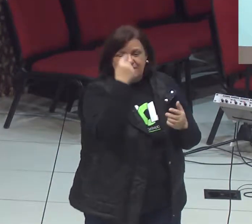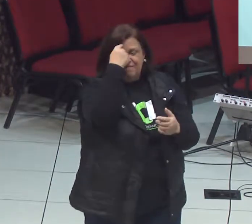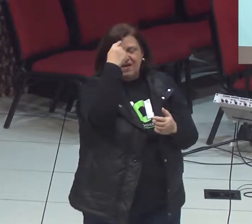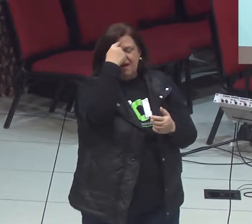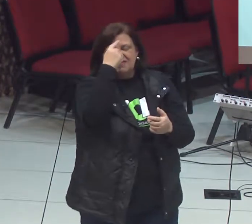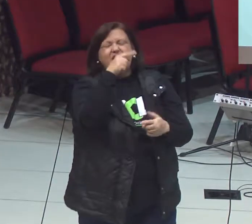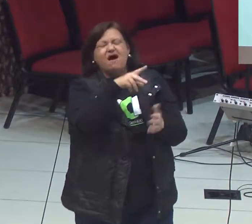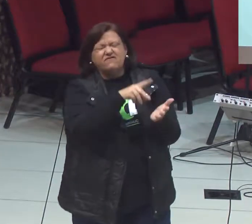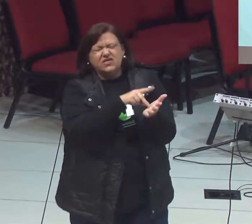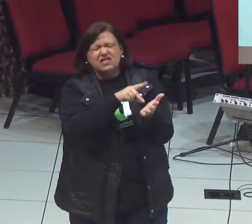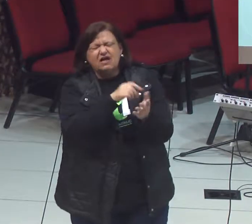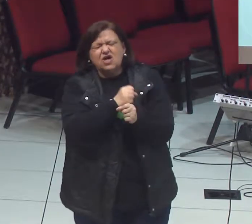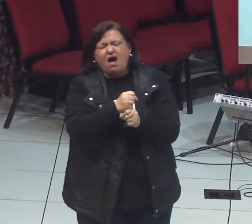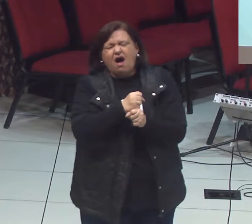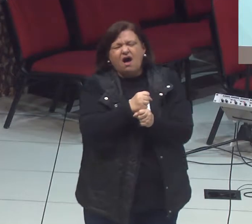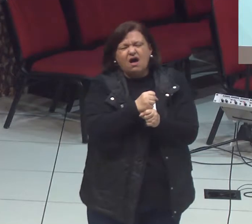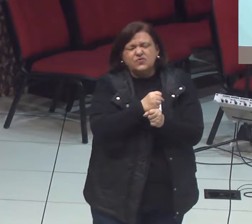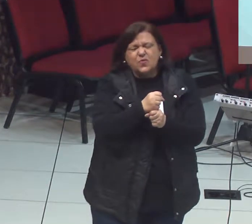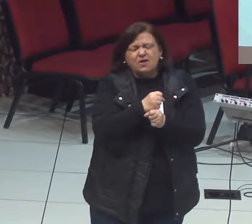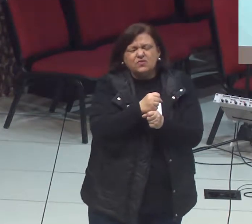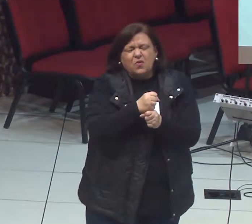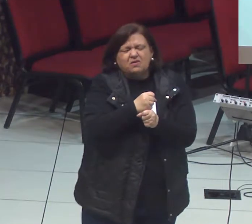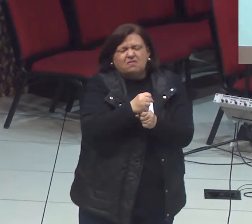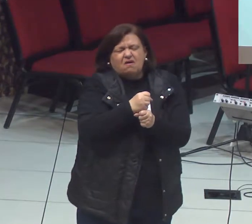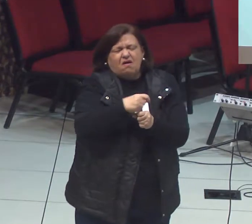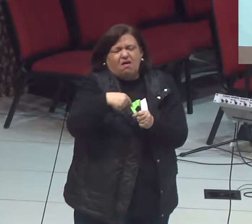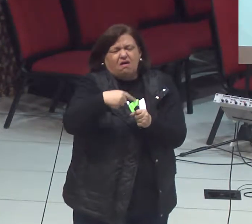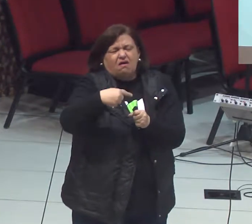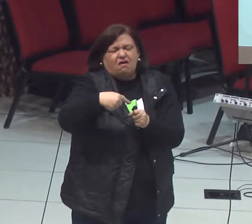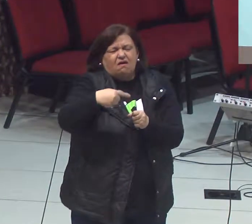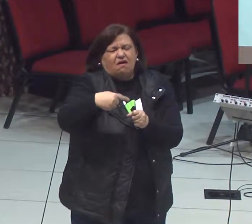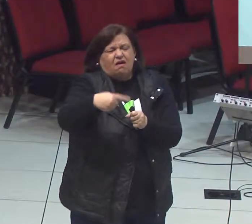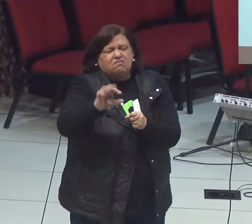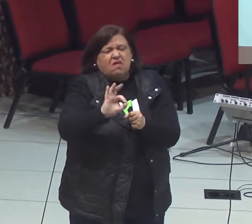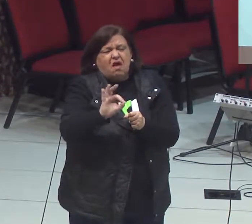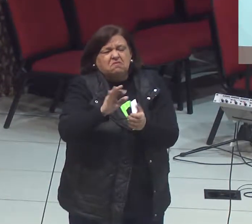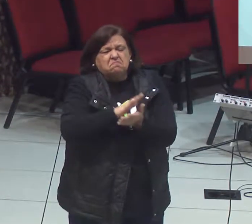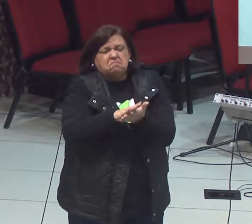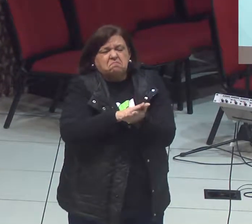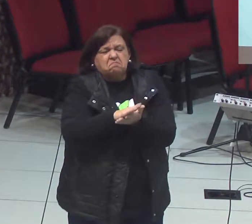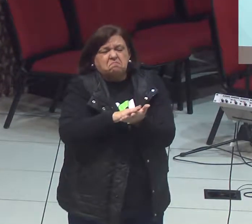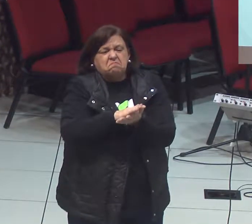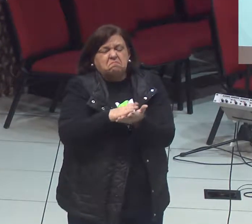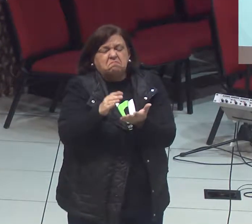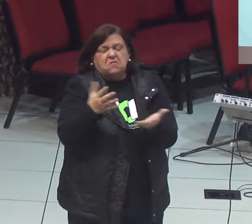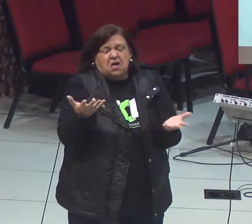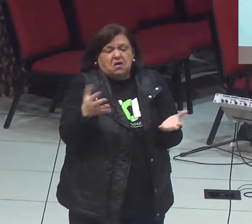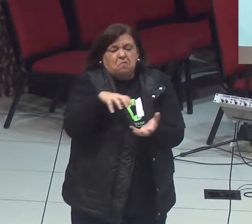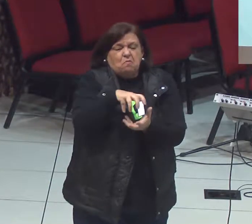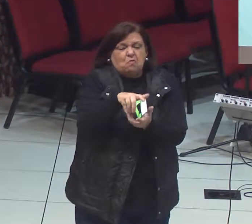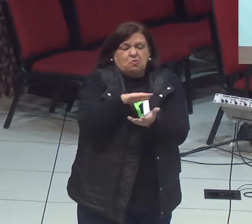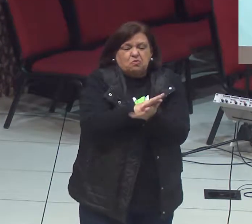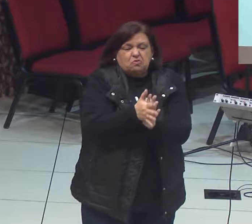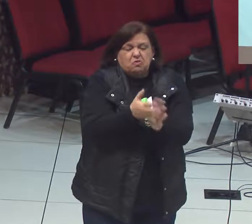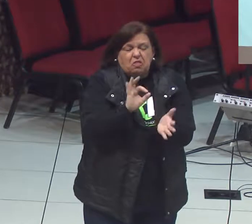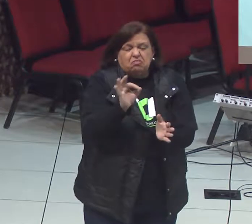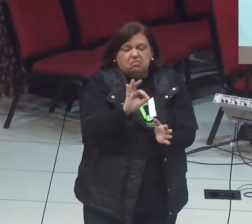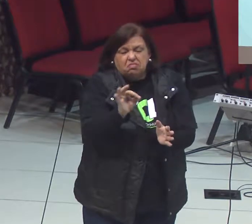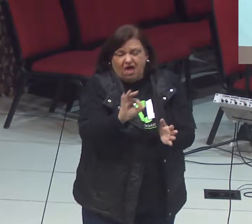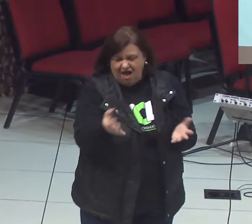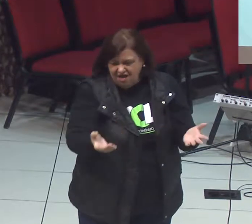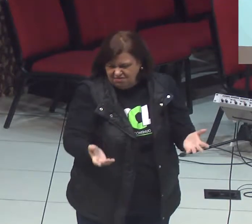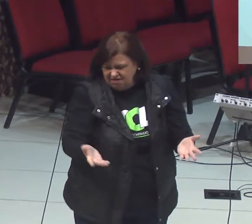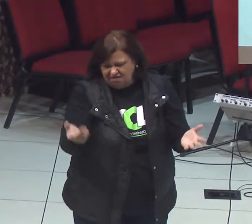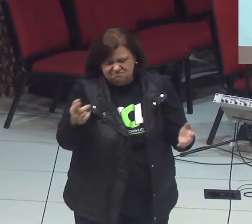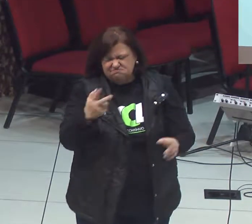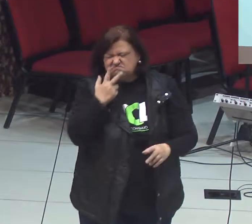pensar um pouco, pegando aqui o comentário que já foi feito, ele pode dizer assim, olha, quanto à volta de Jesus,